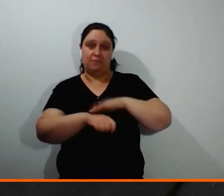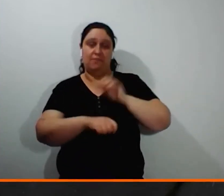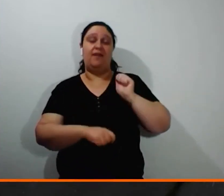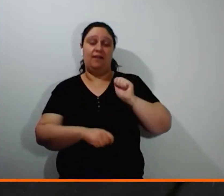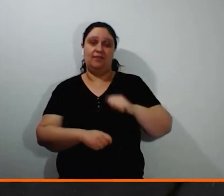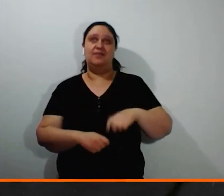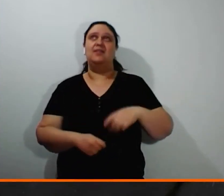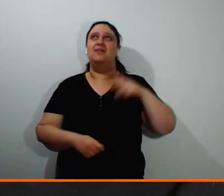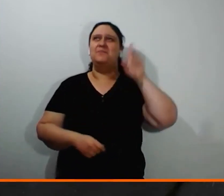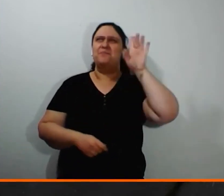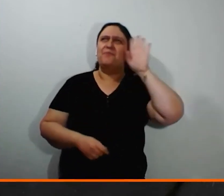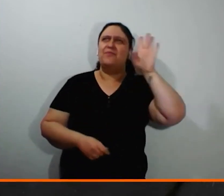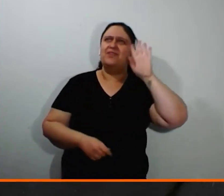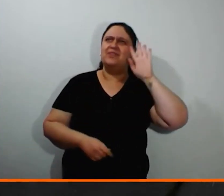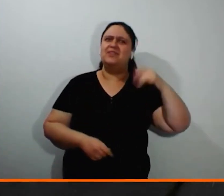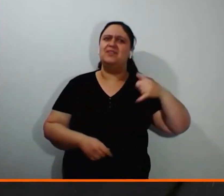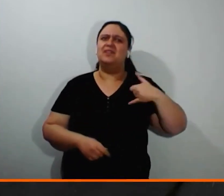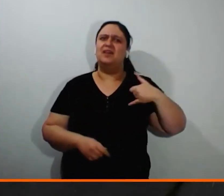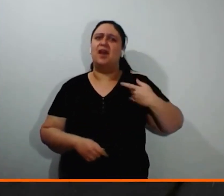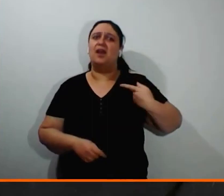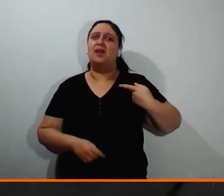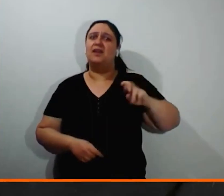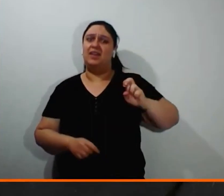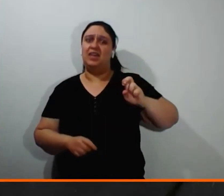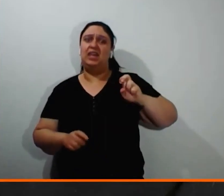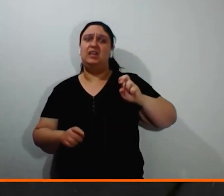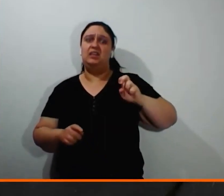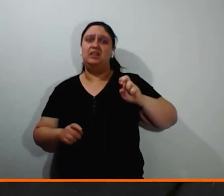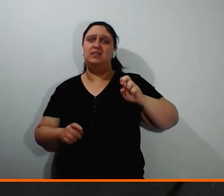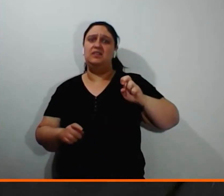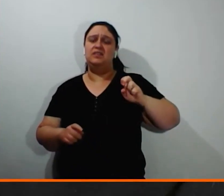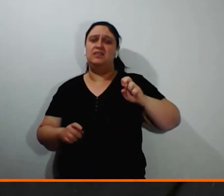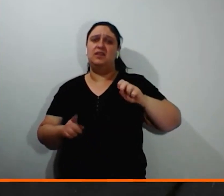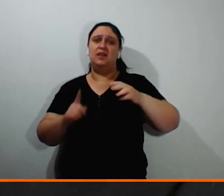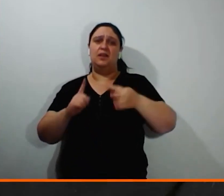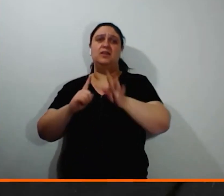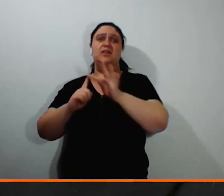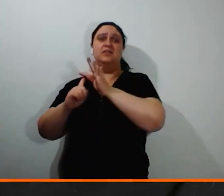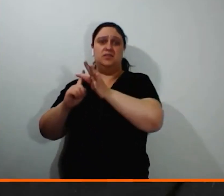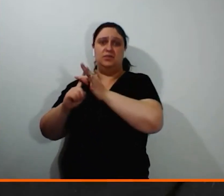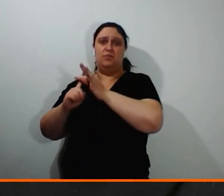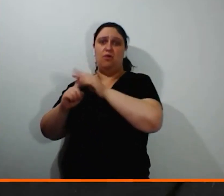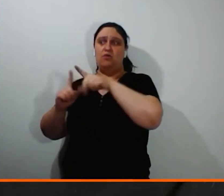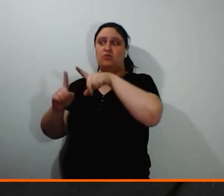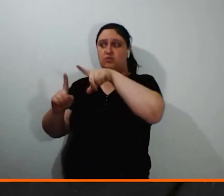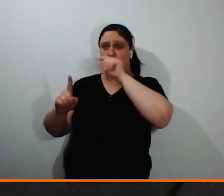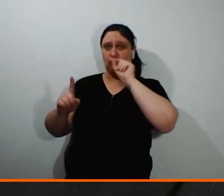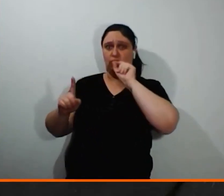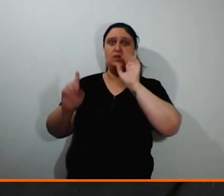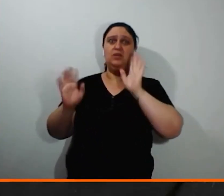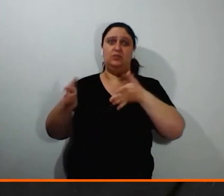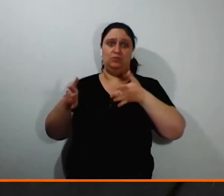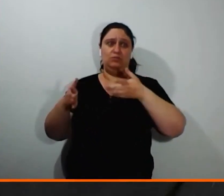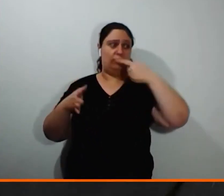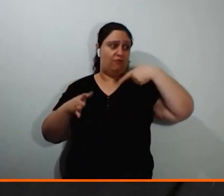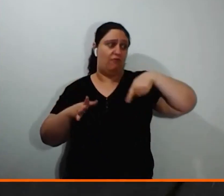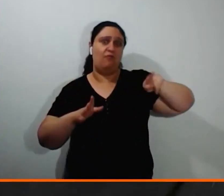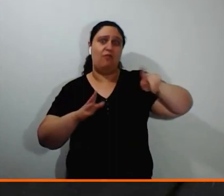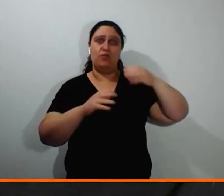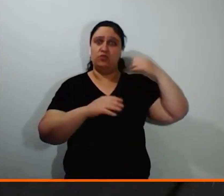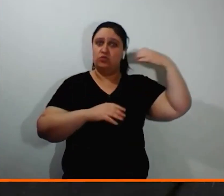anos Timóteo já foi chamado para ajudar Paulo na obra e se tornou o cooperador mais